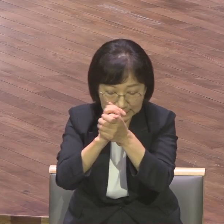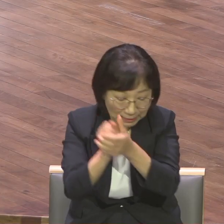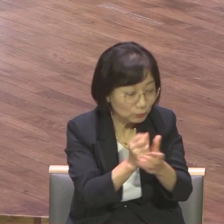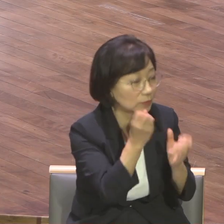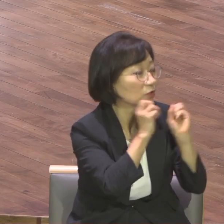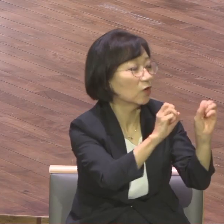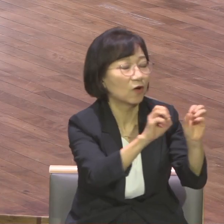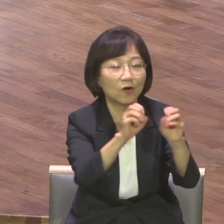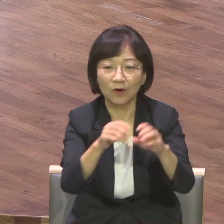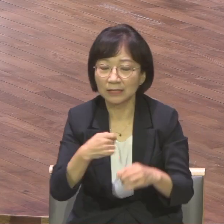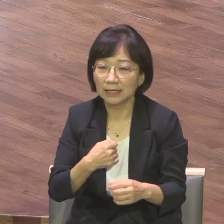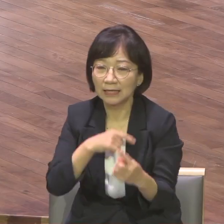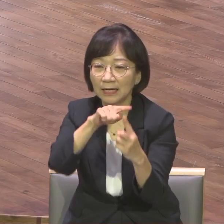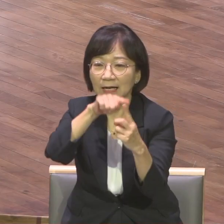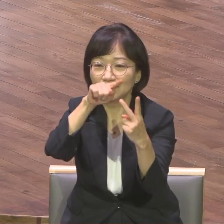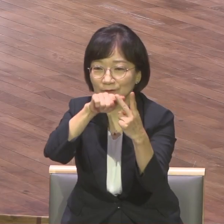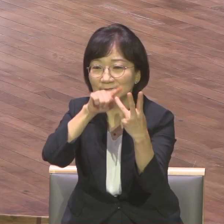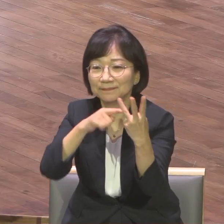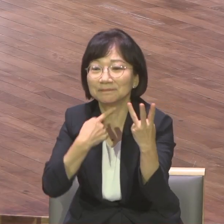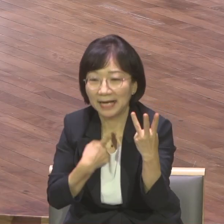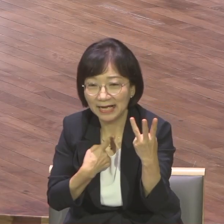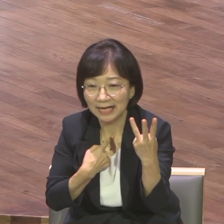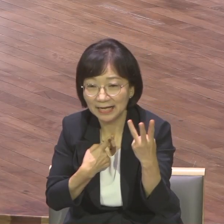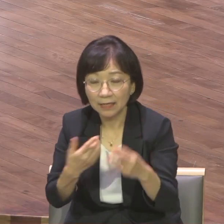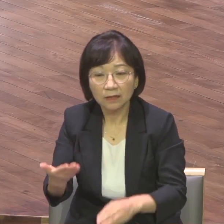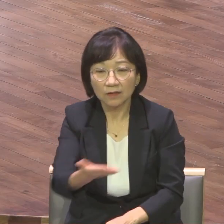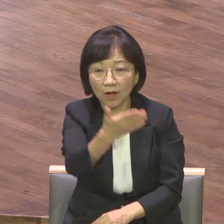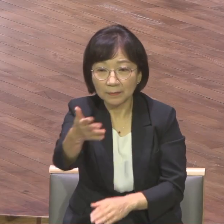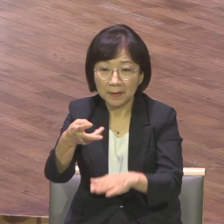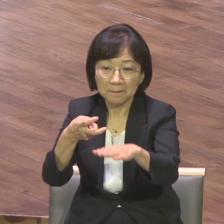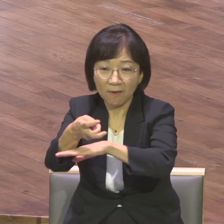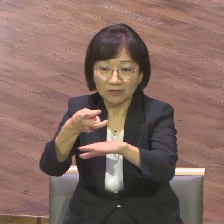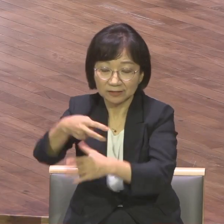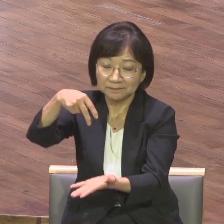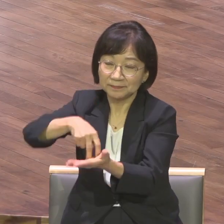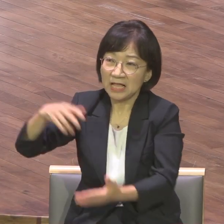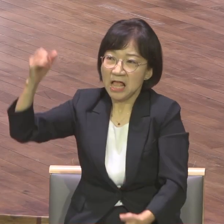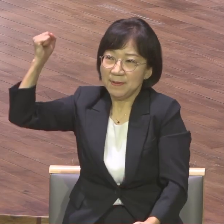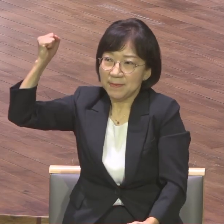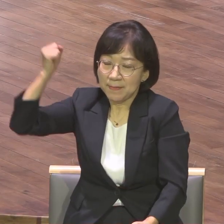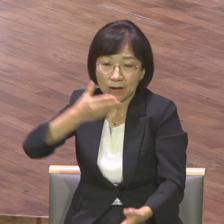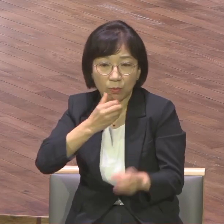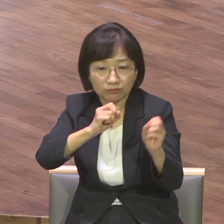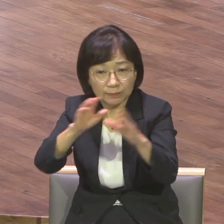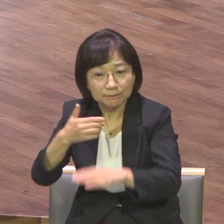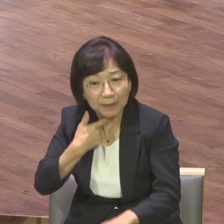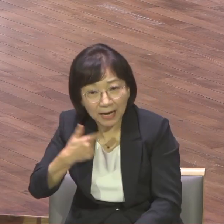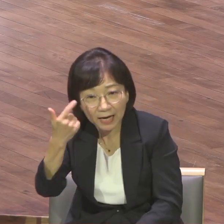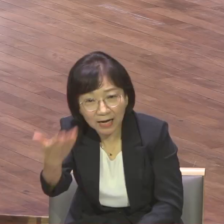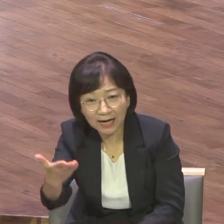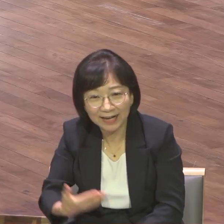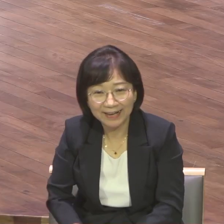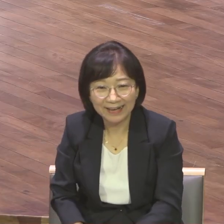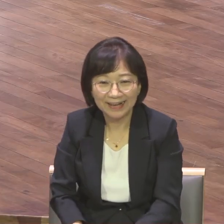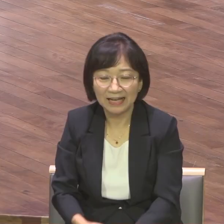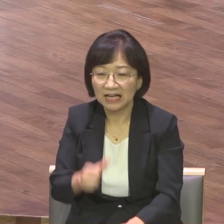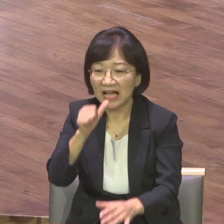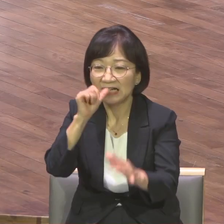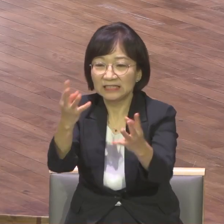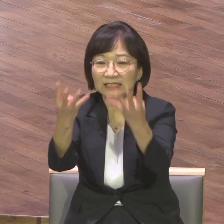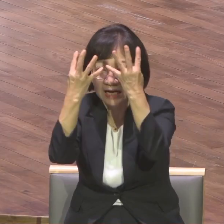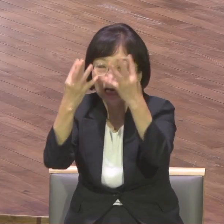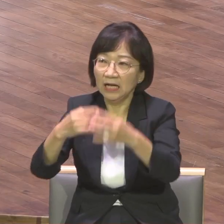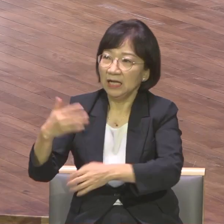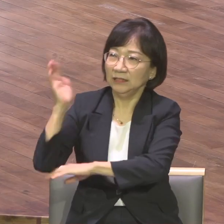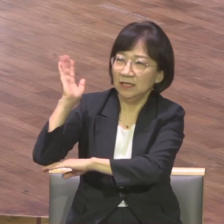듯이. 버스 전도 해봤어요? 노방 전도 해봤어요? 유치장 전도 해봤습니까? 교회 붕을